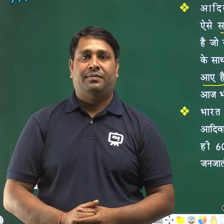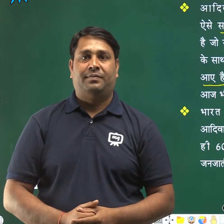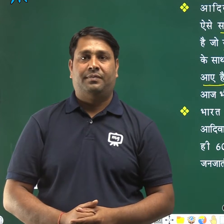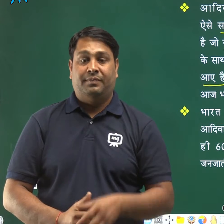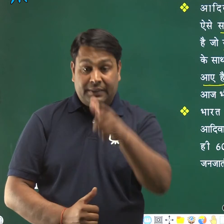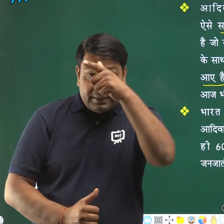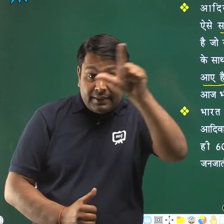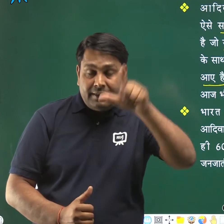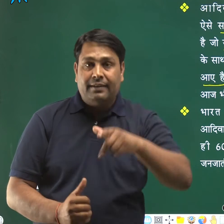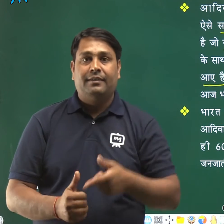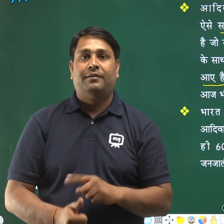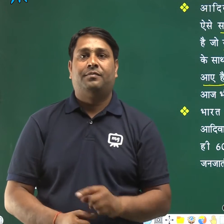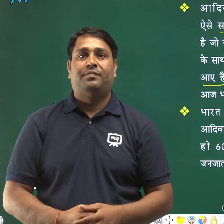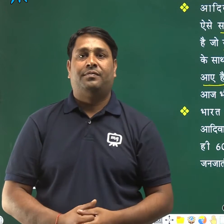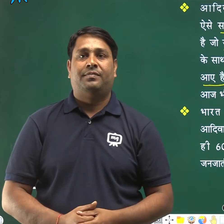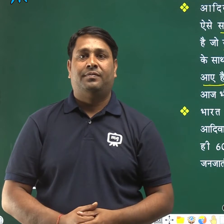भारत की